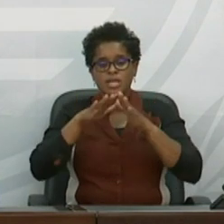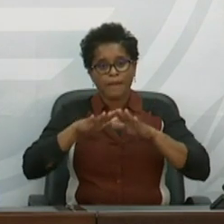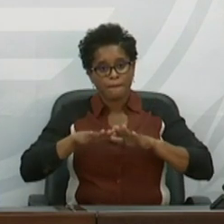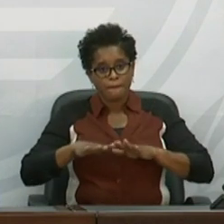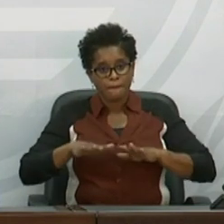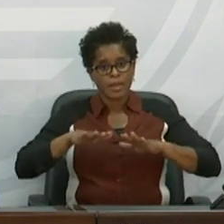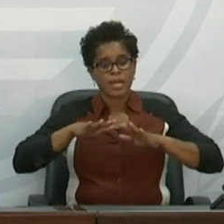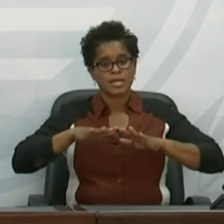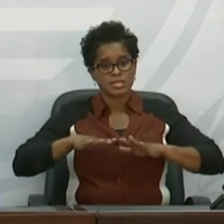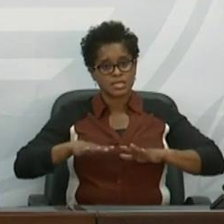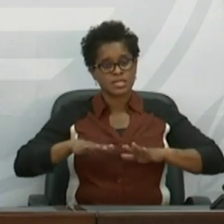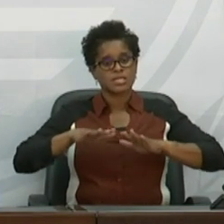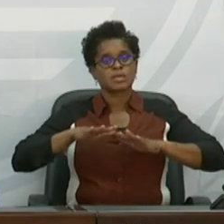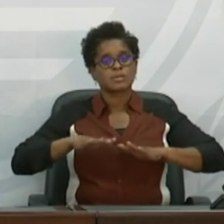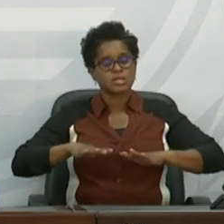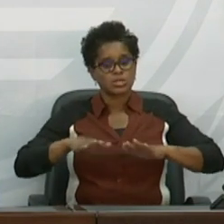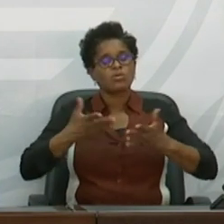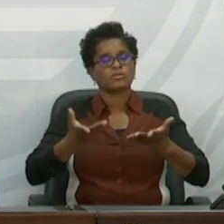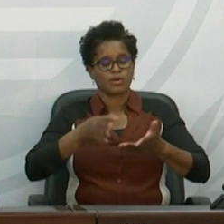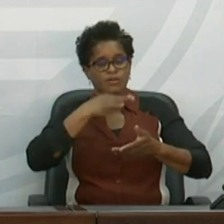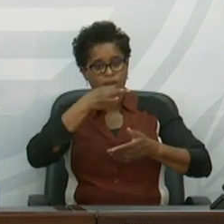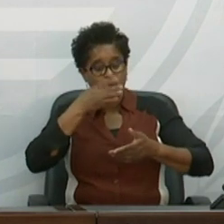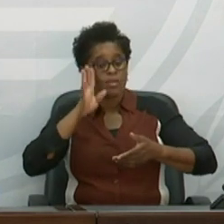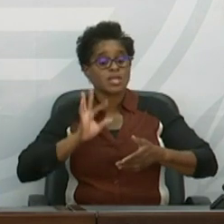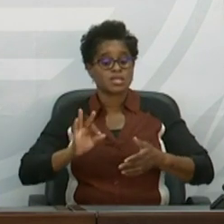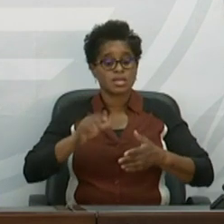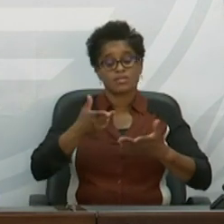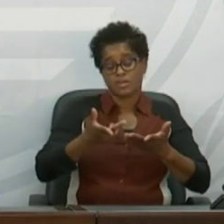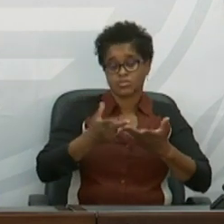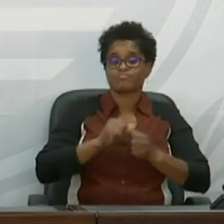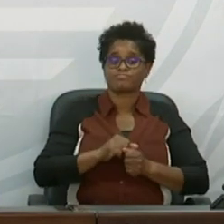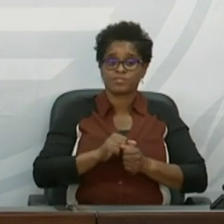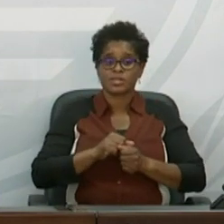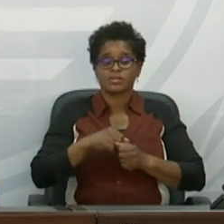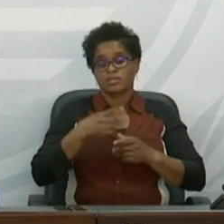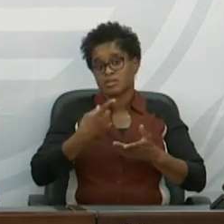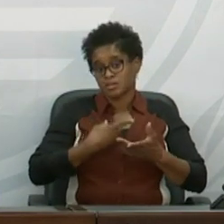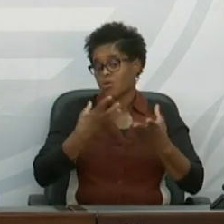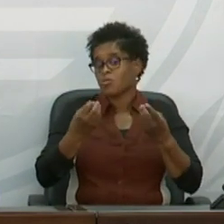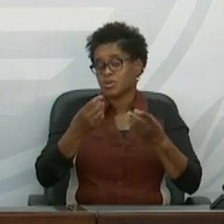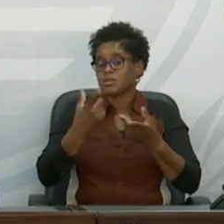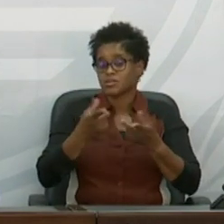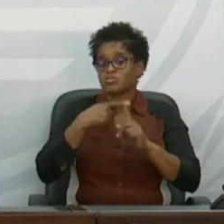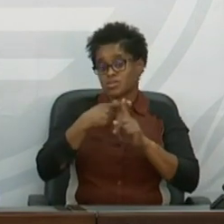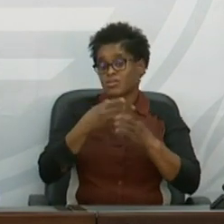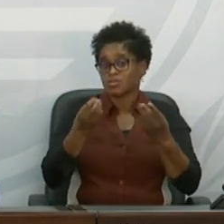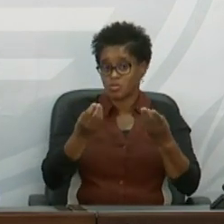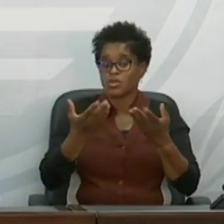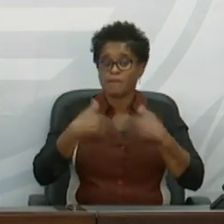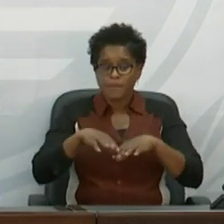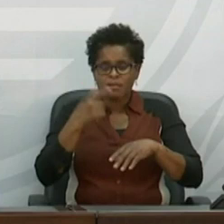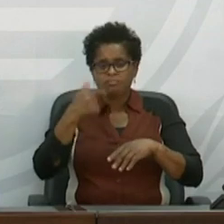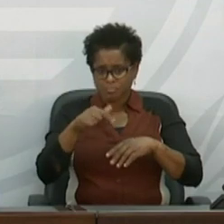estagnação ou de estabilização, digamos assim, apesar dos casos ainda serem muitos, mas já não há